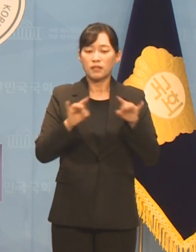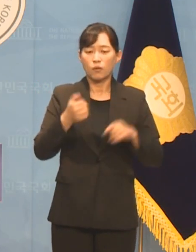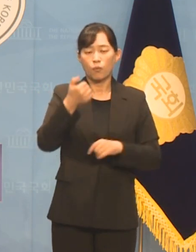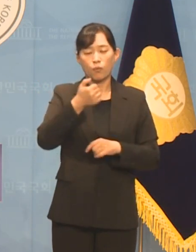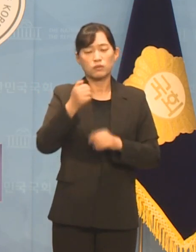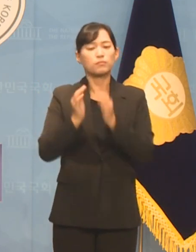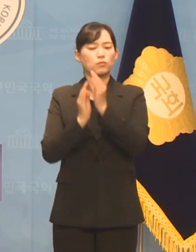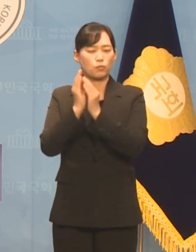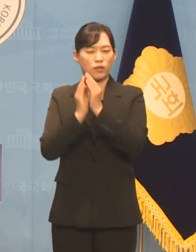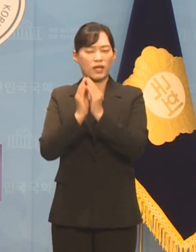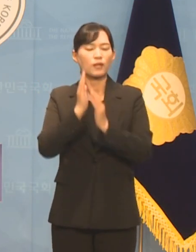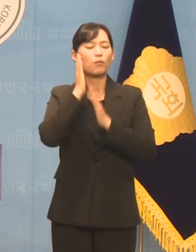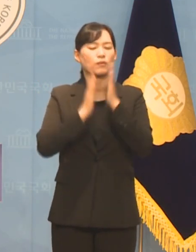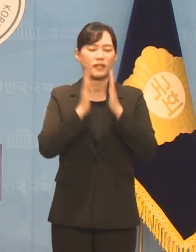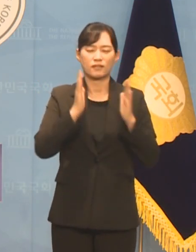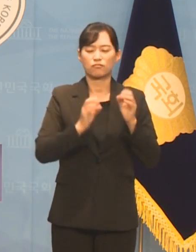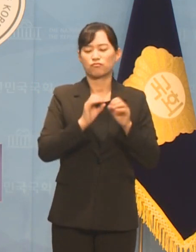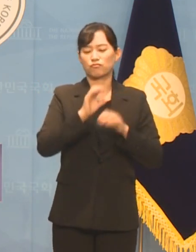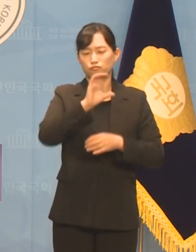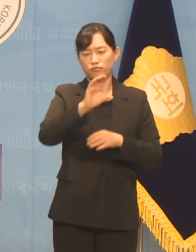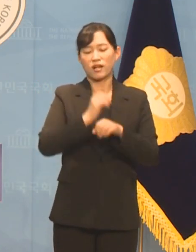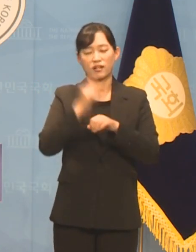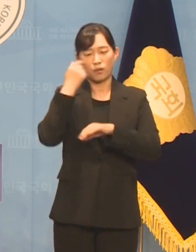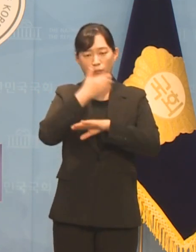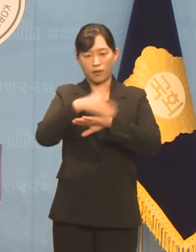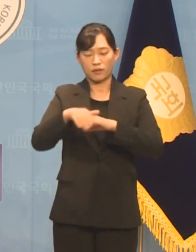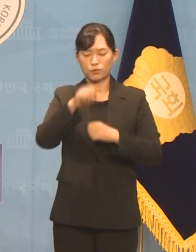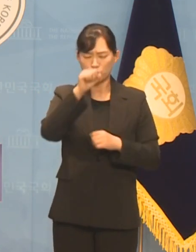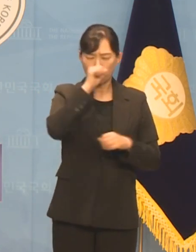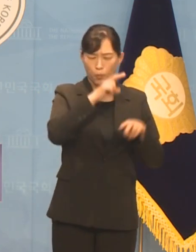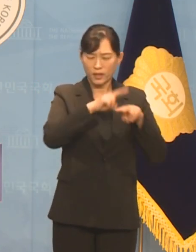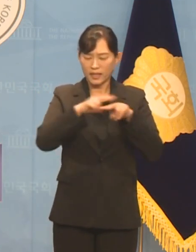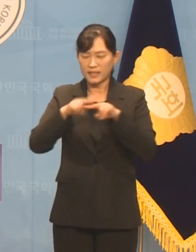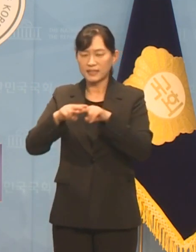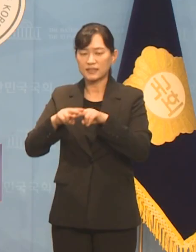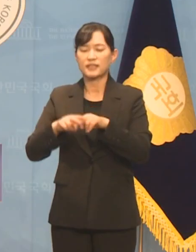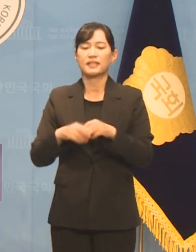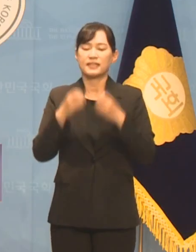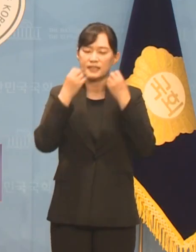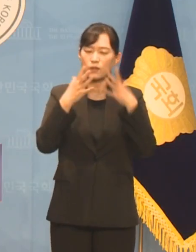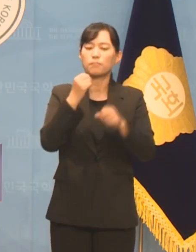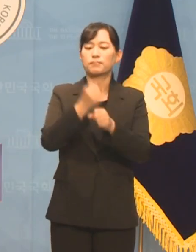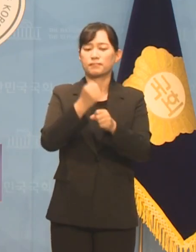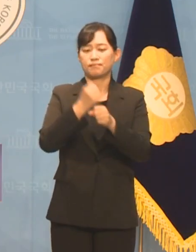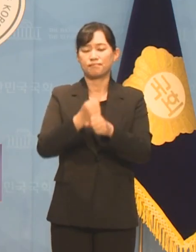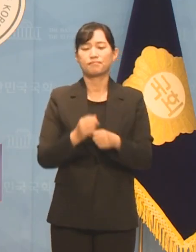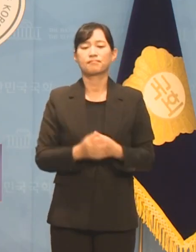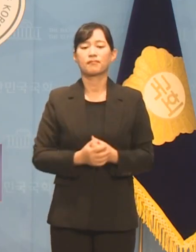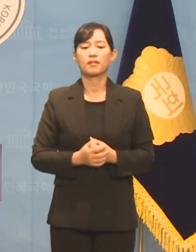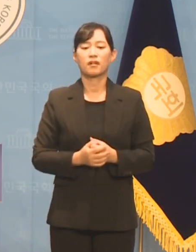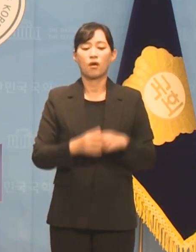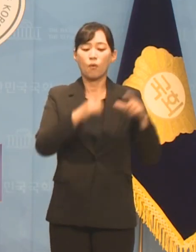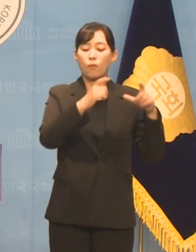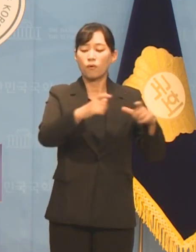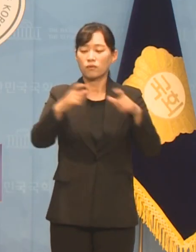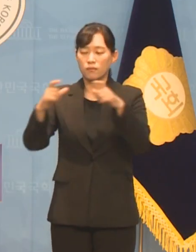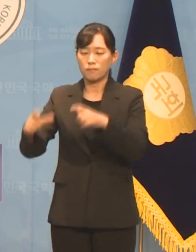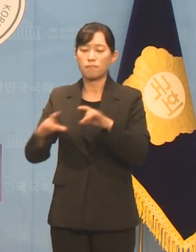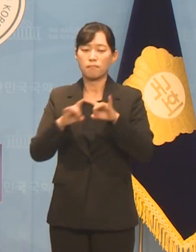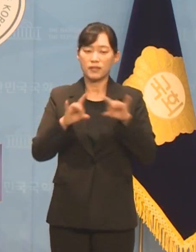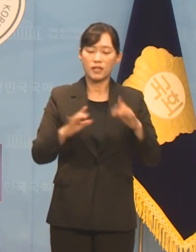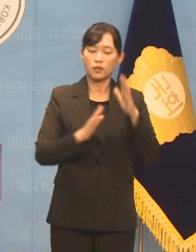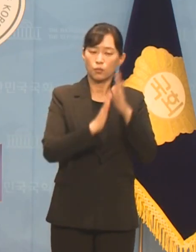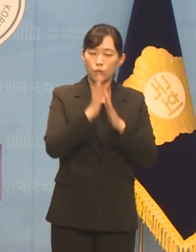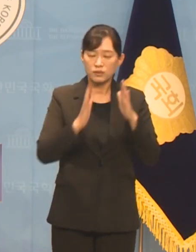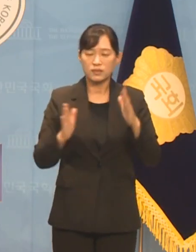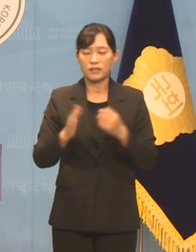녹색 투자가 이루어지도록 하겠습니다. 양질의 일자리 50만 개가 새로 생겨날 것입니다. 권역별 녹색 산업